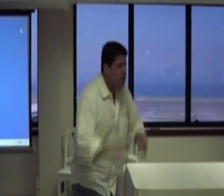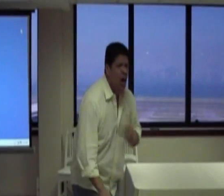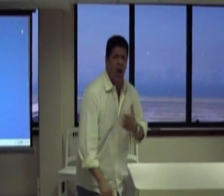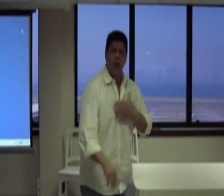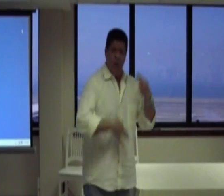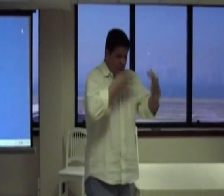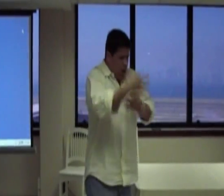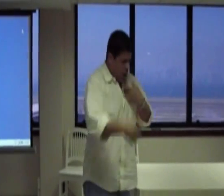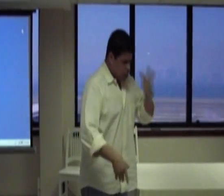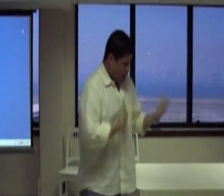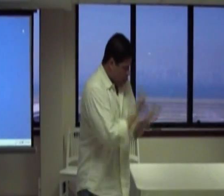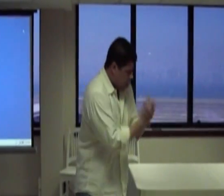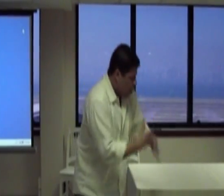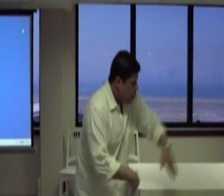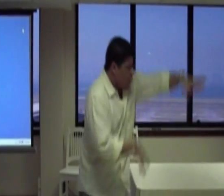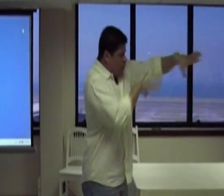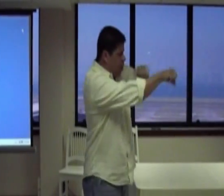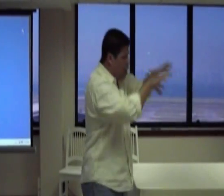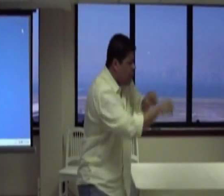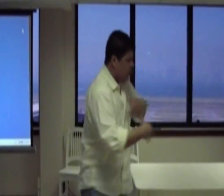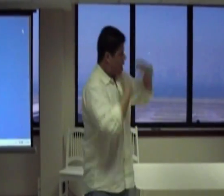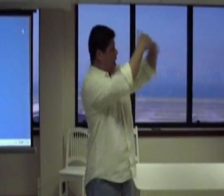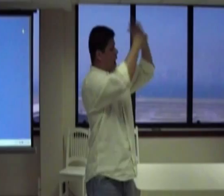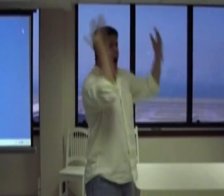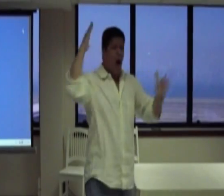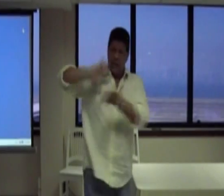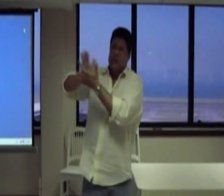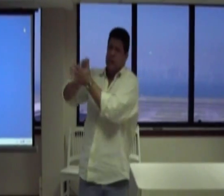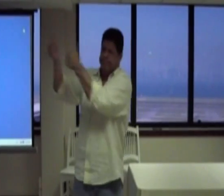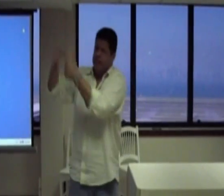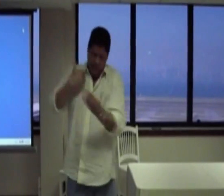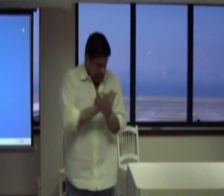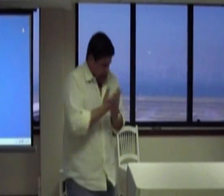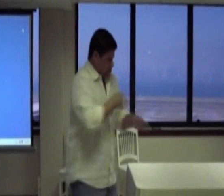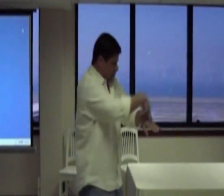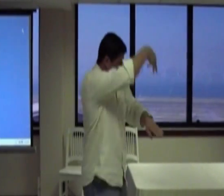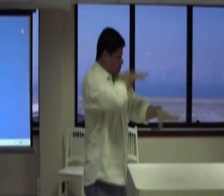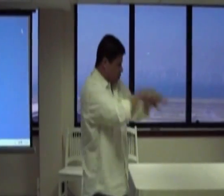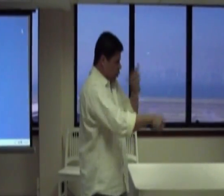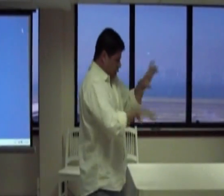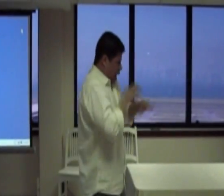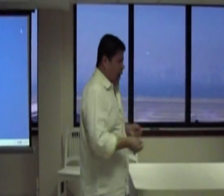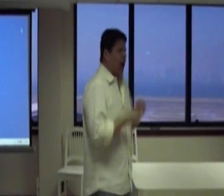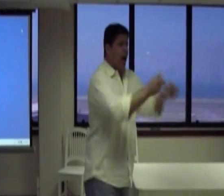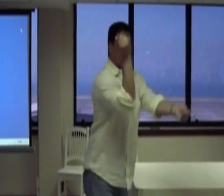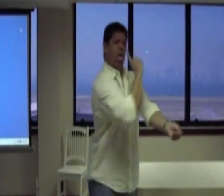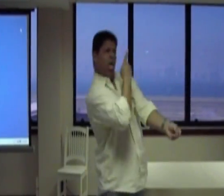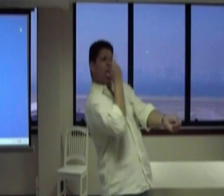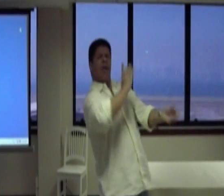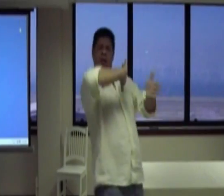realmente o que seria essa política do bilinguismo. E aí nós colocamos, nós mostramos que